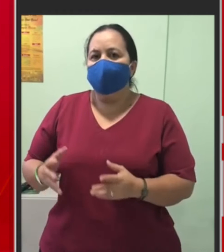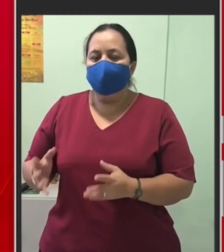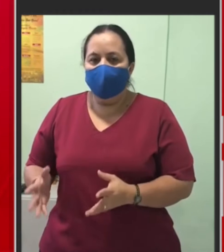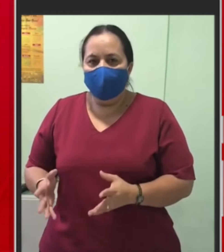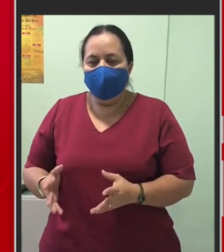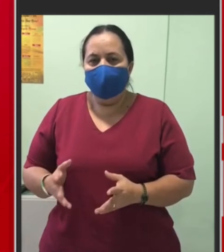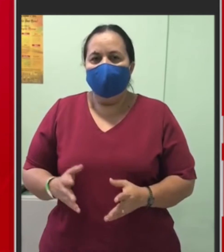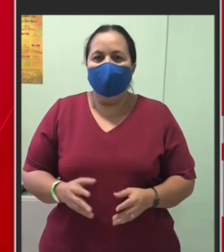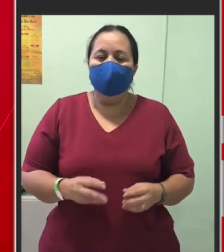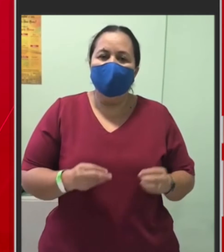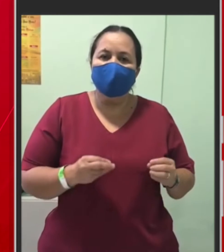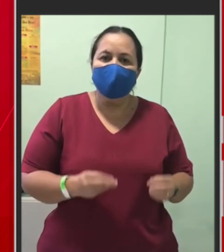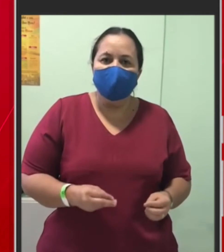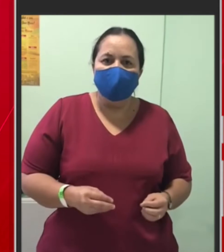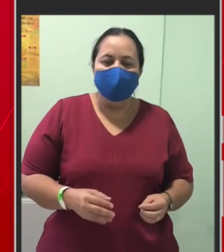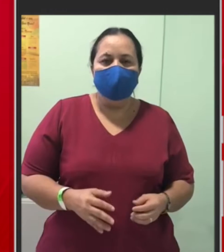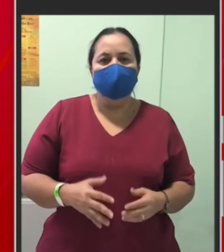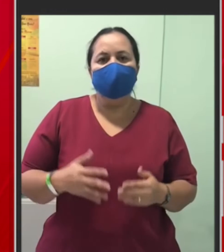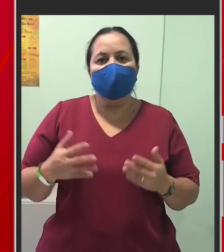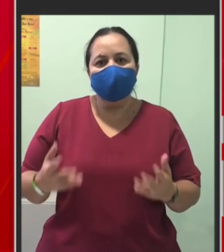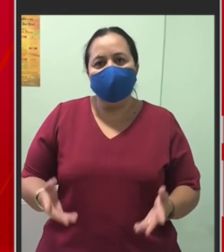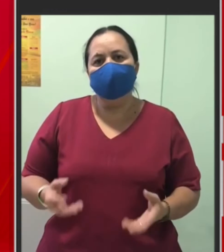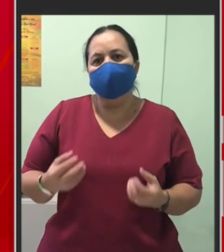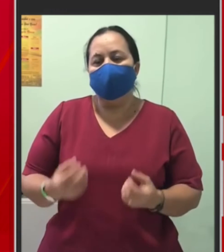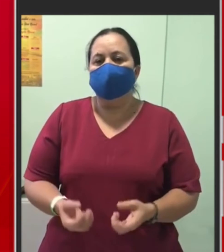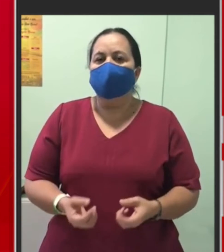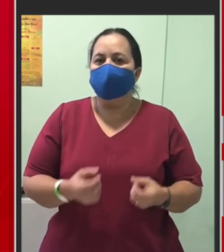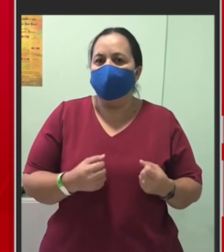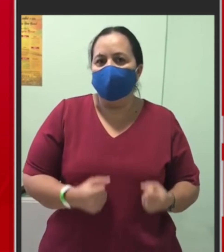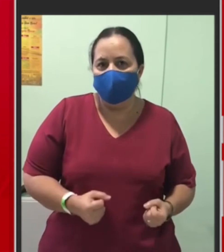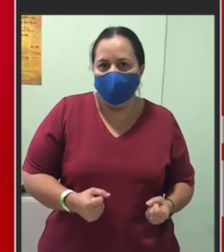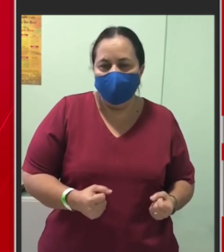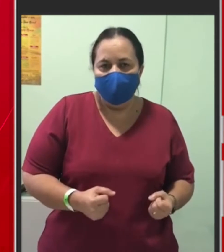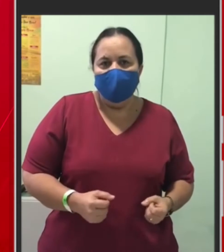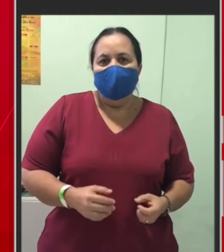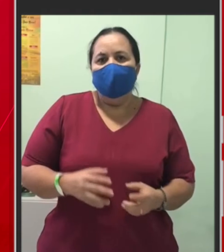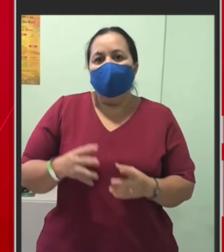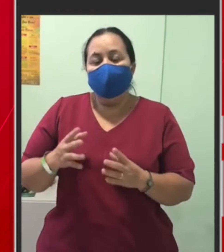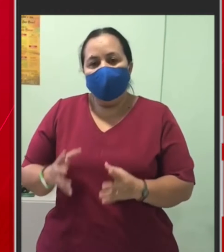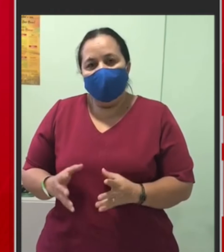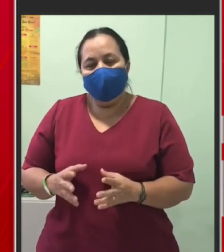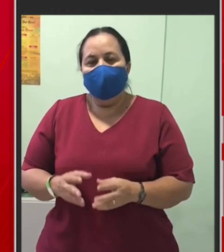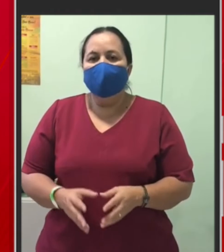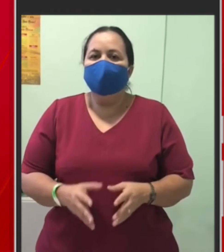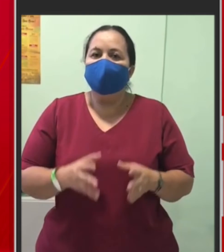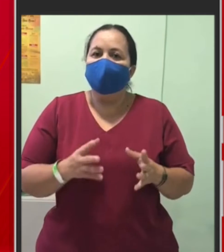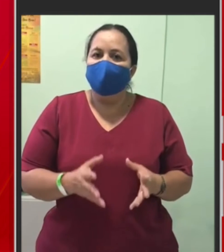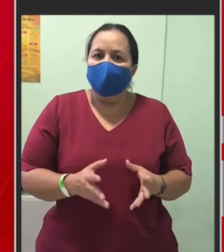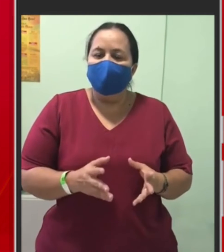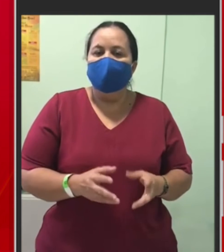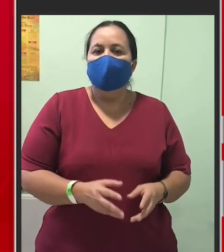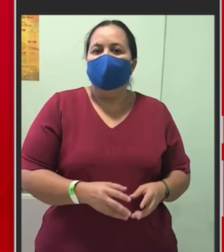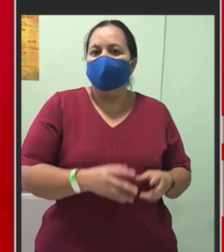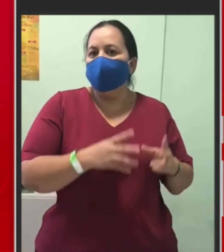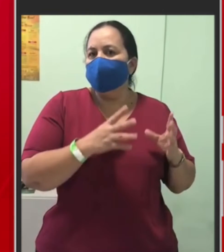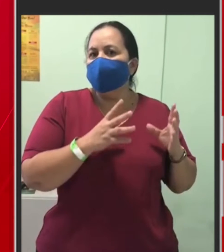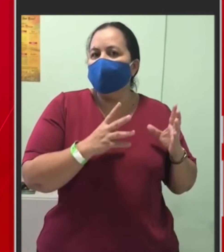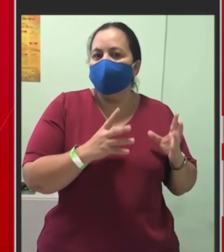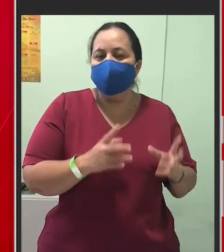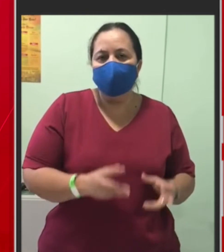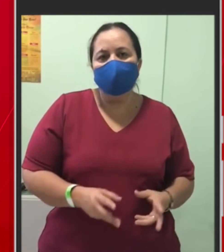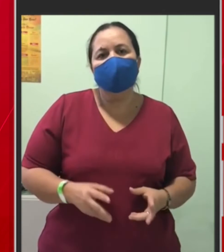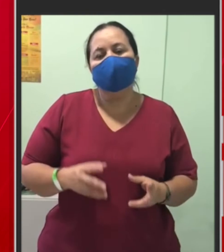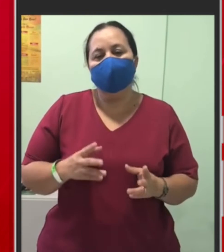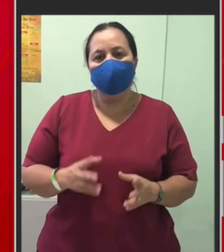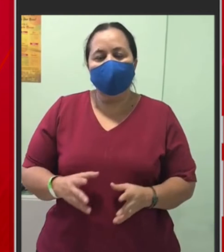Como deputada estadual, apresentei o indicativo de projeto de lei que venha beneficiar a